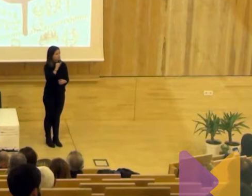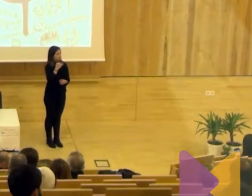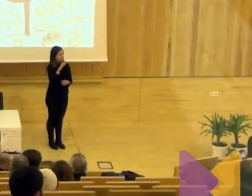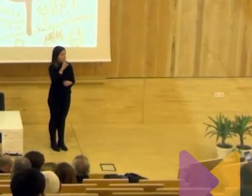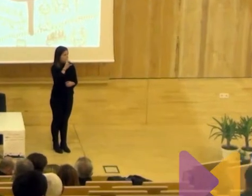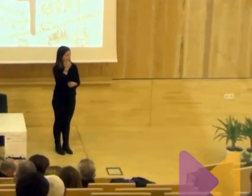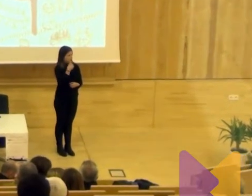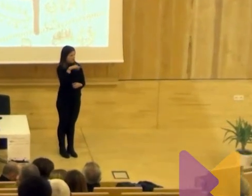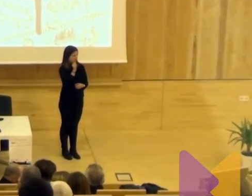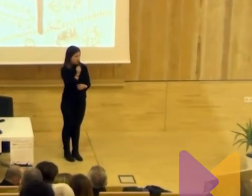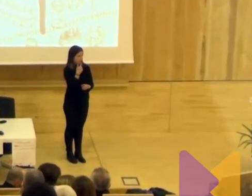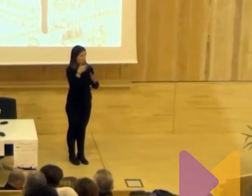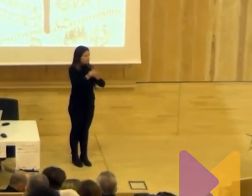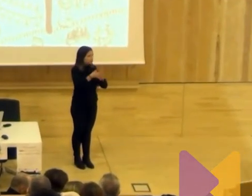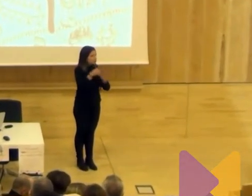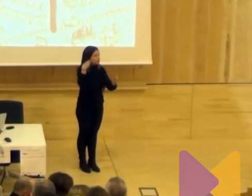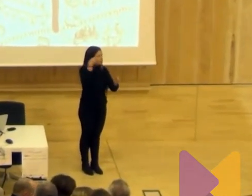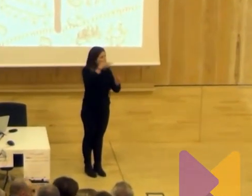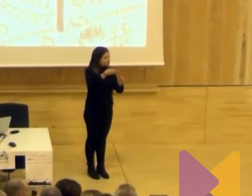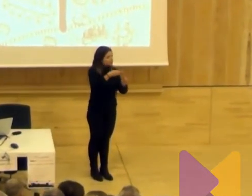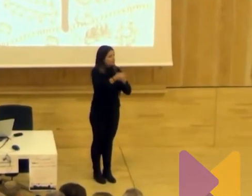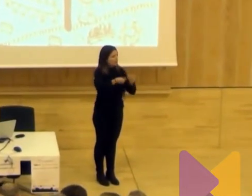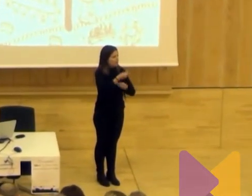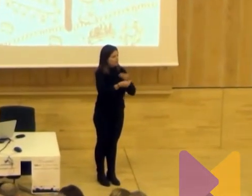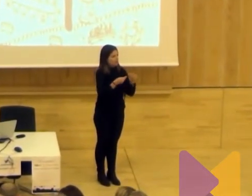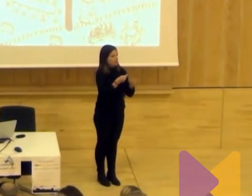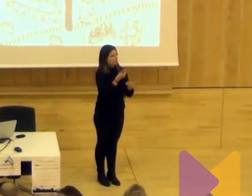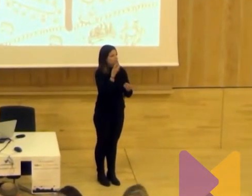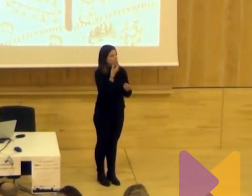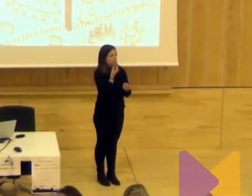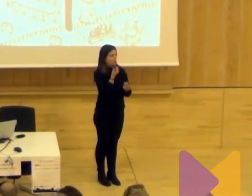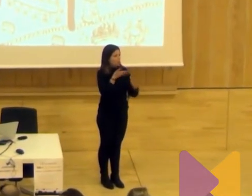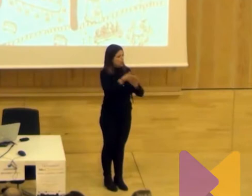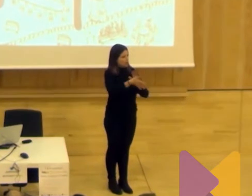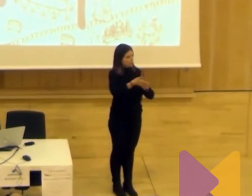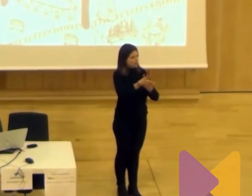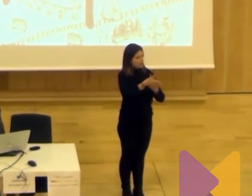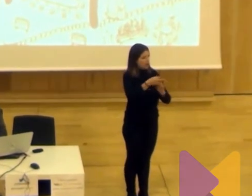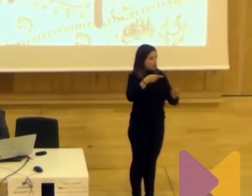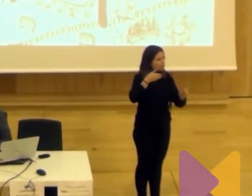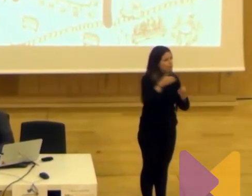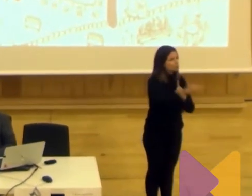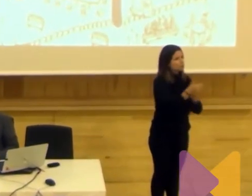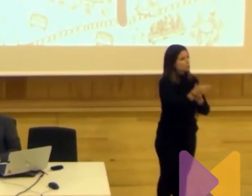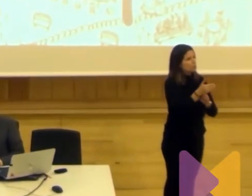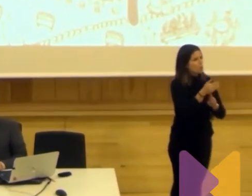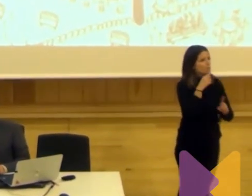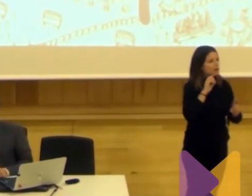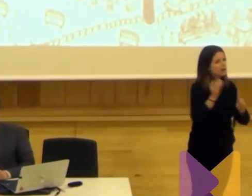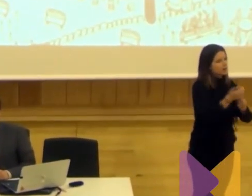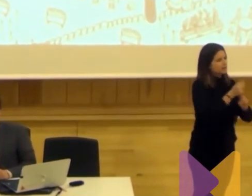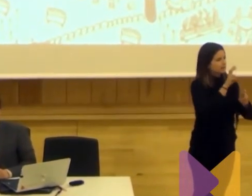describía muy bien Esteban. Y lo que trata de hacer es de adelantarse un poco a estos retos del futuro en temas de gobierno,